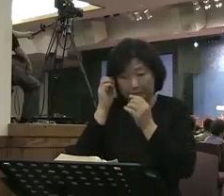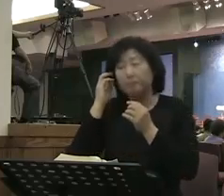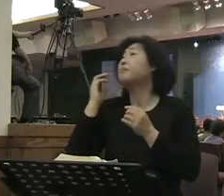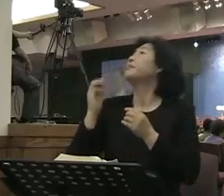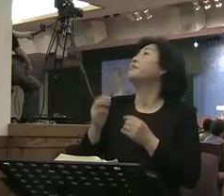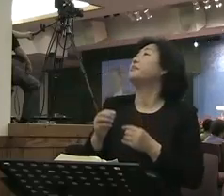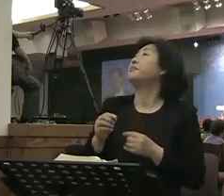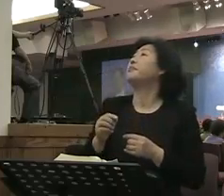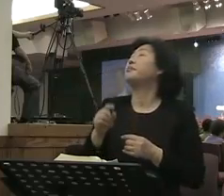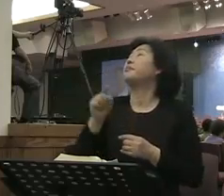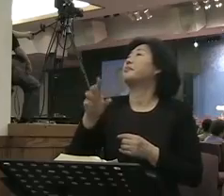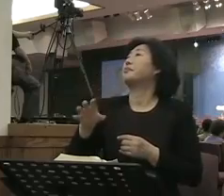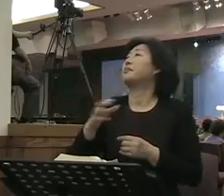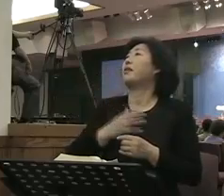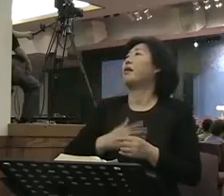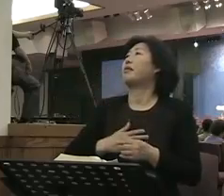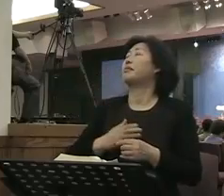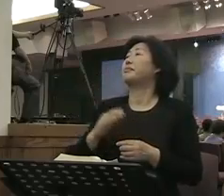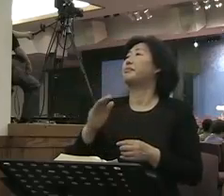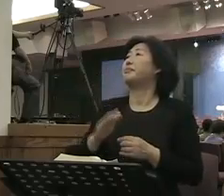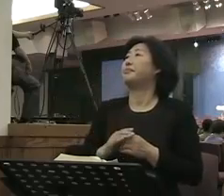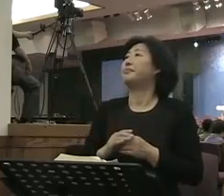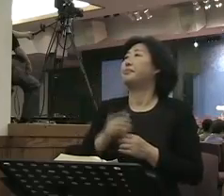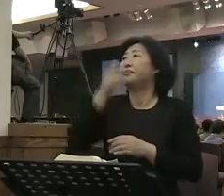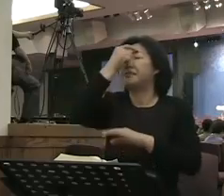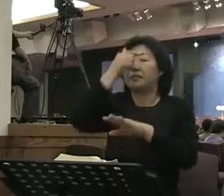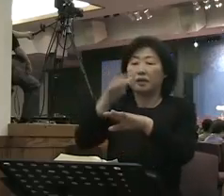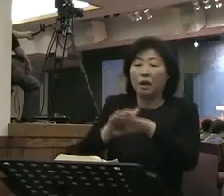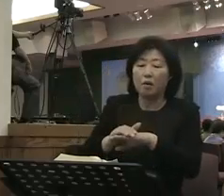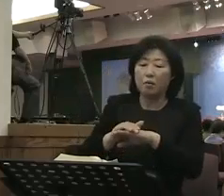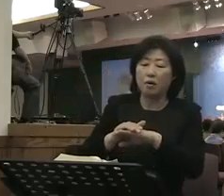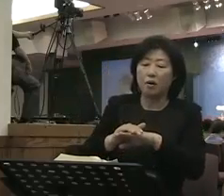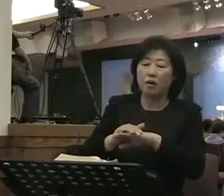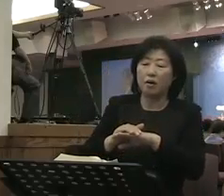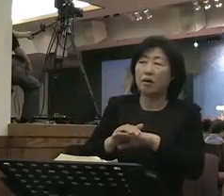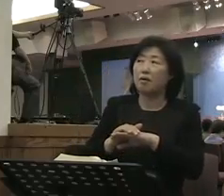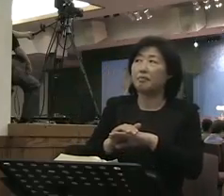여러분 이걸 아셔야죠. 이걸 예배에 우리가